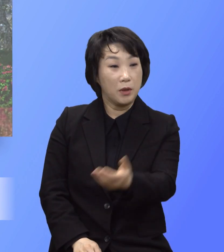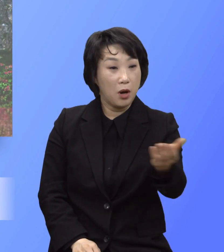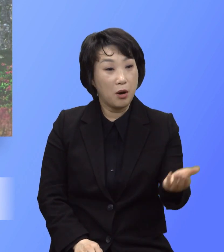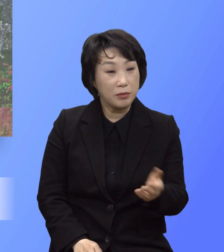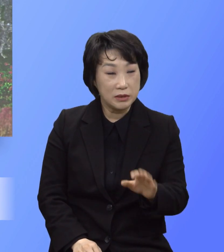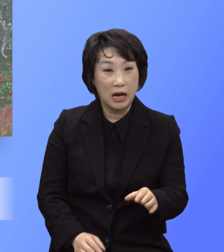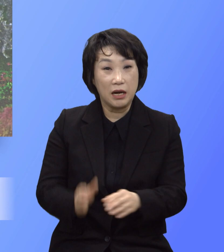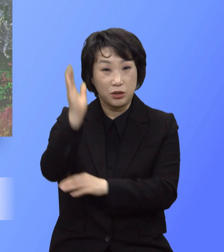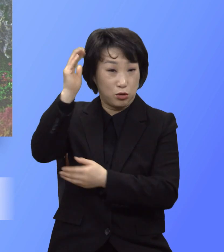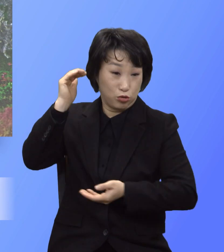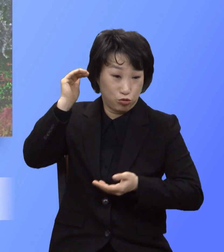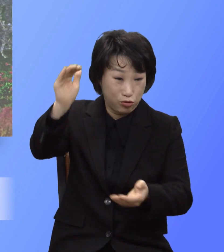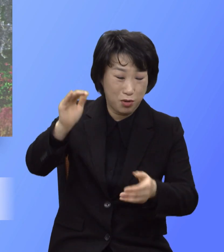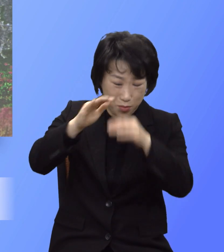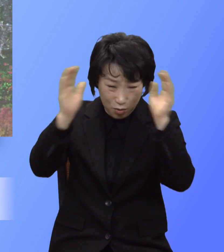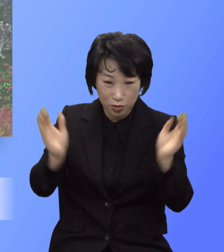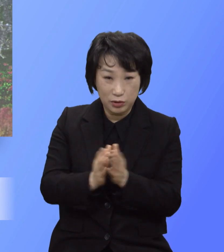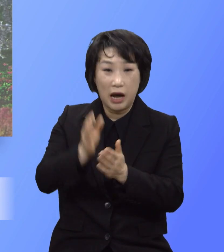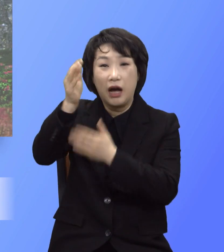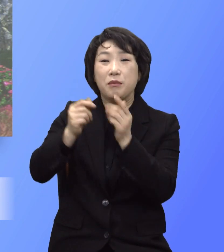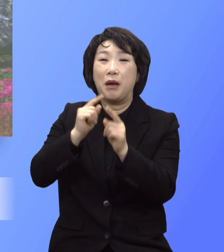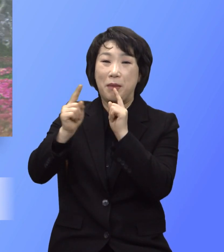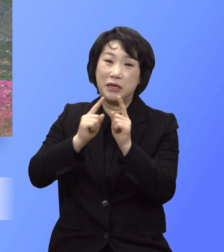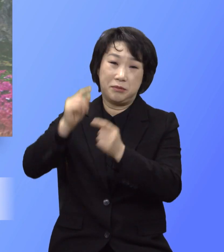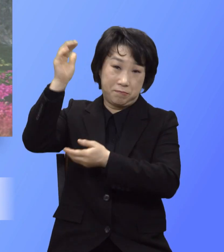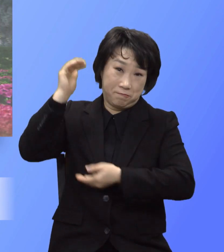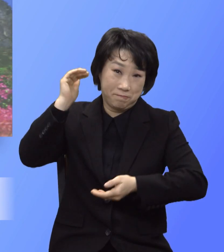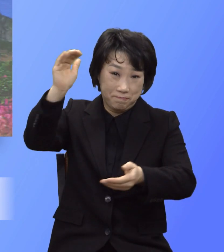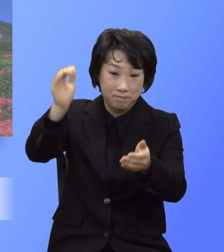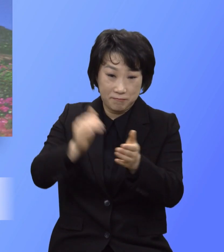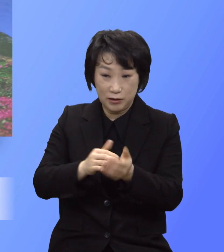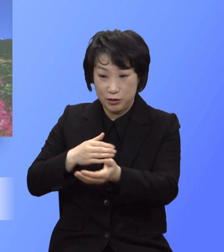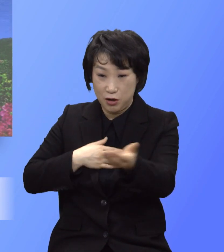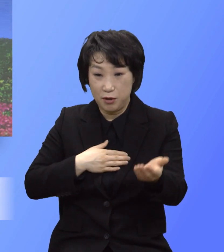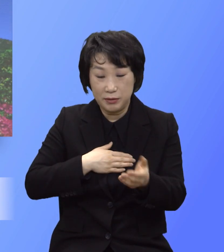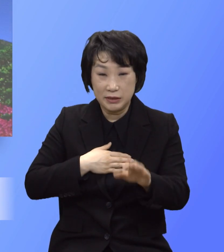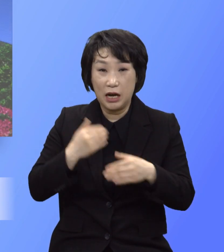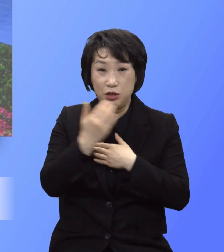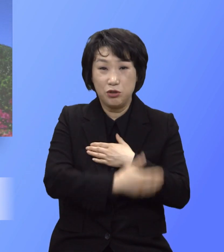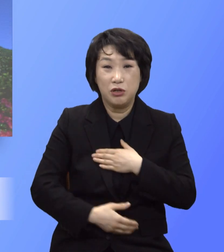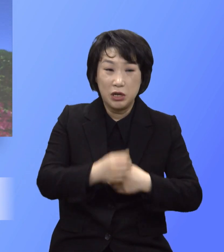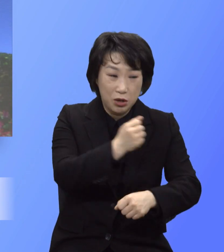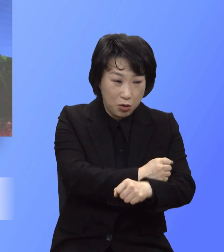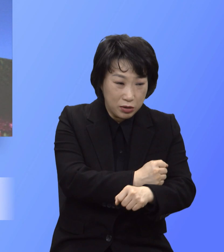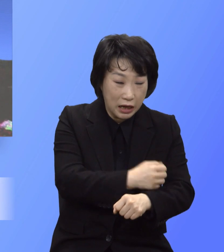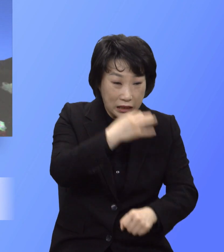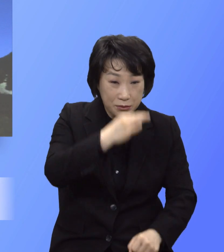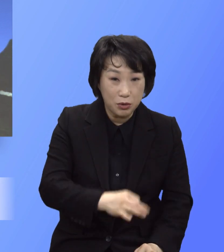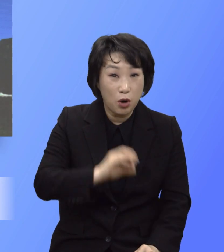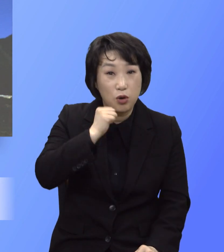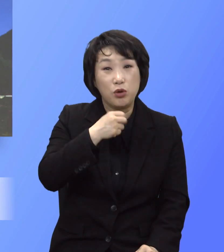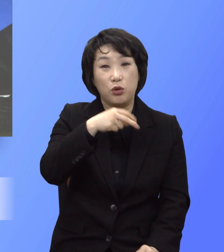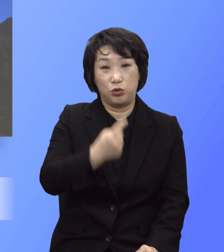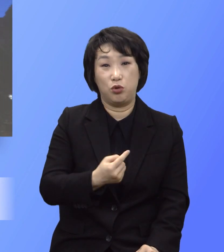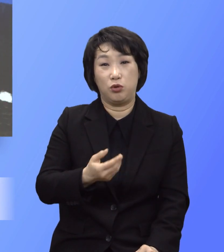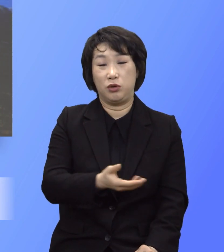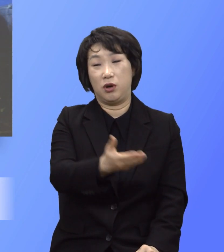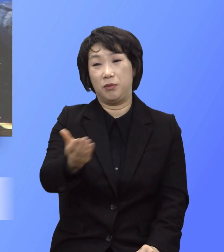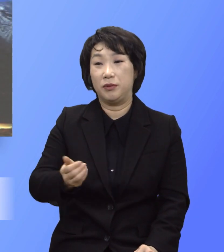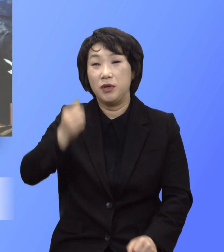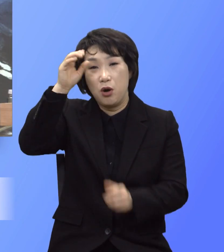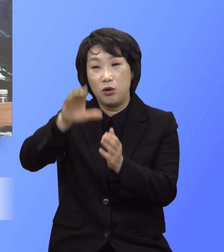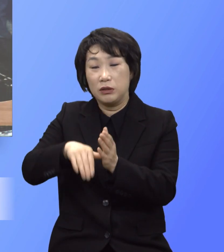여러분에게 전한 말씀은 다 하나님의 말씀이니 육신은 고달프고 힘들어도 영혼의